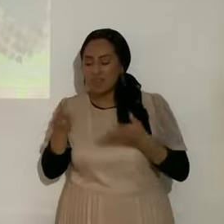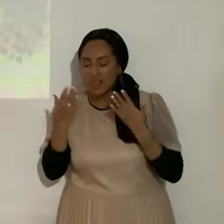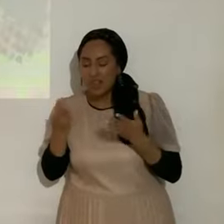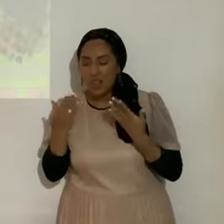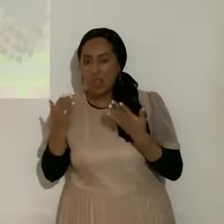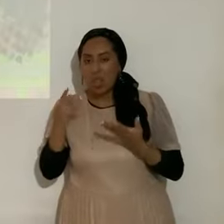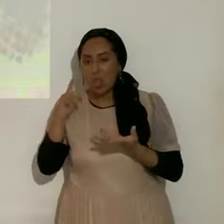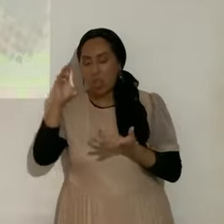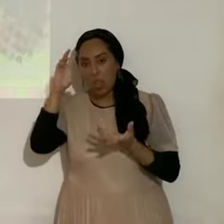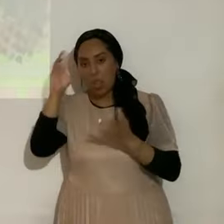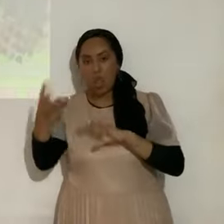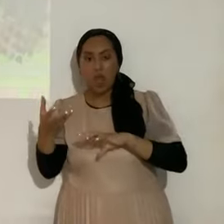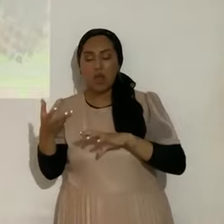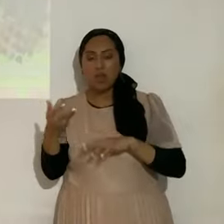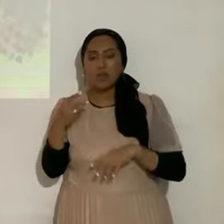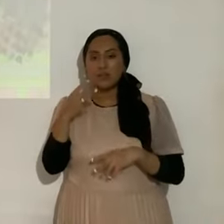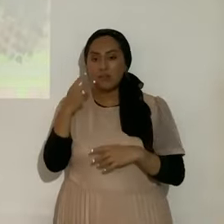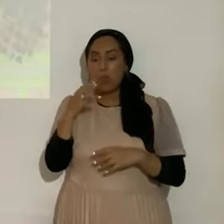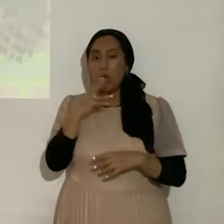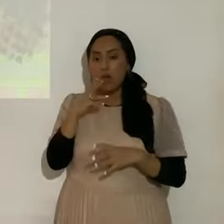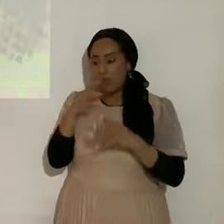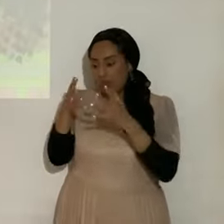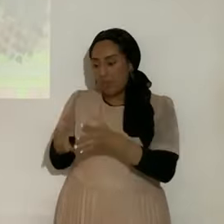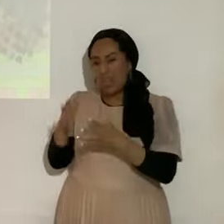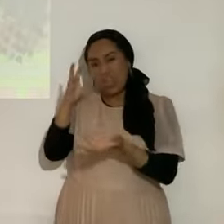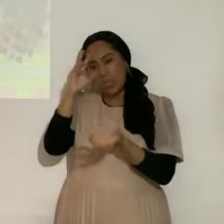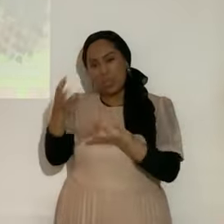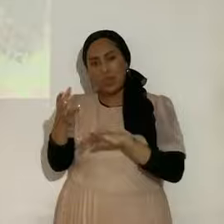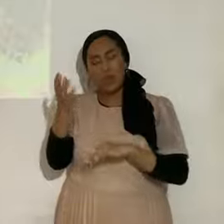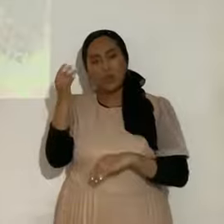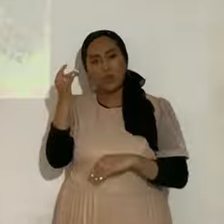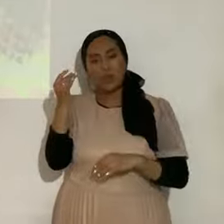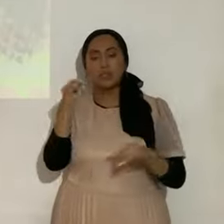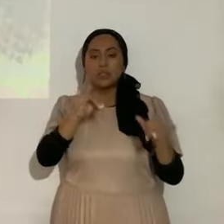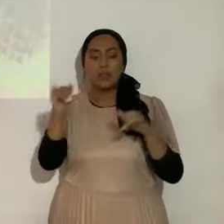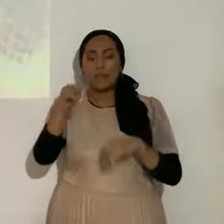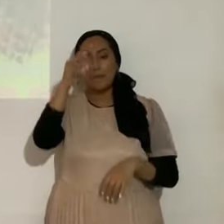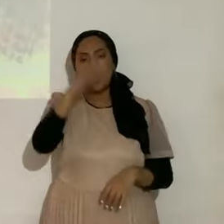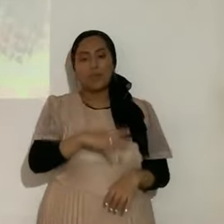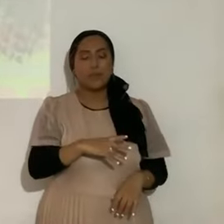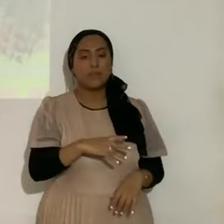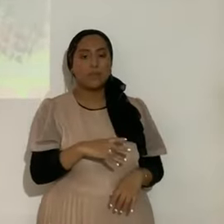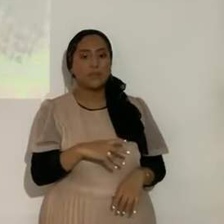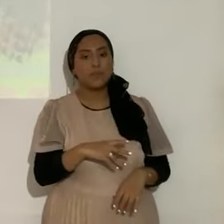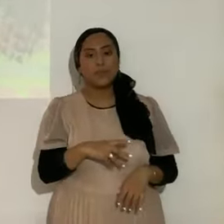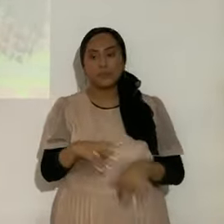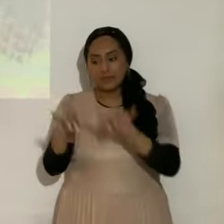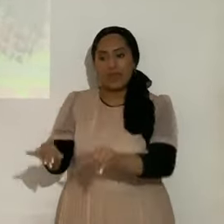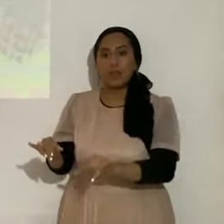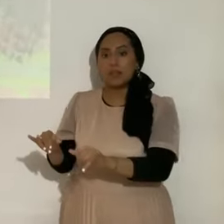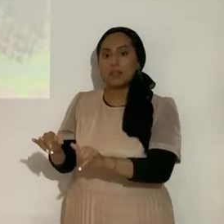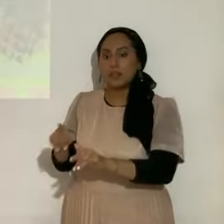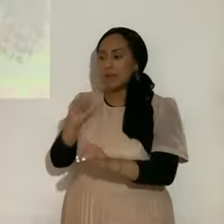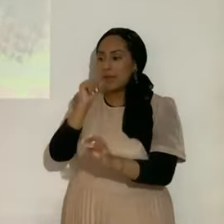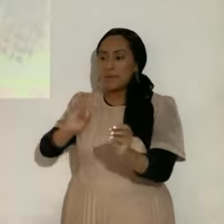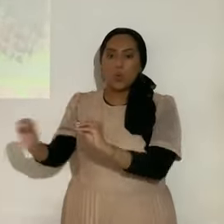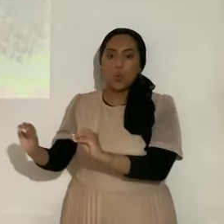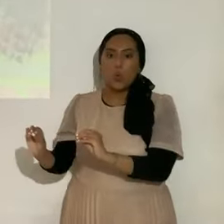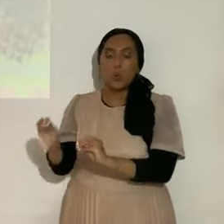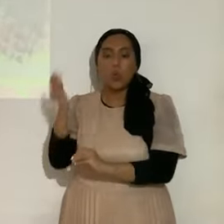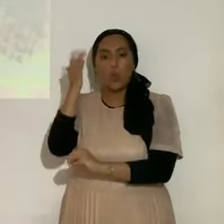podrido. El agua estancada huele a podrido. ¿Por qué? Así el hombre se queda estancado. ¿Por